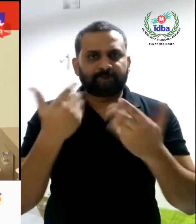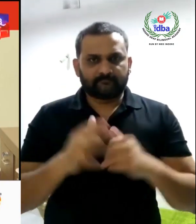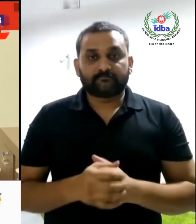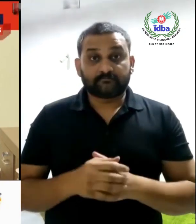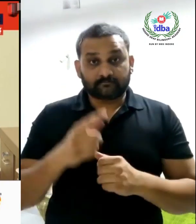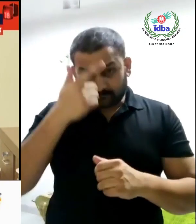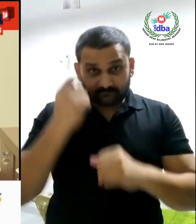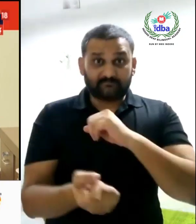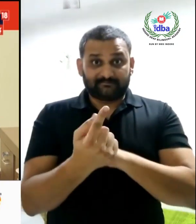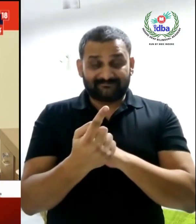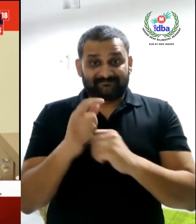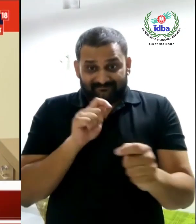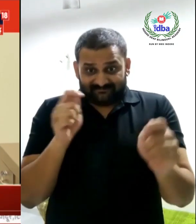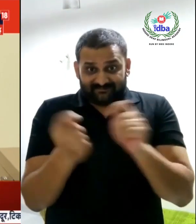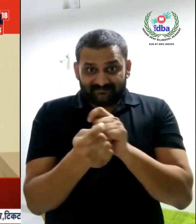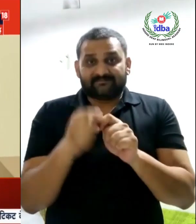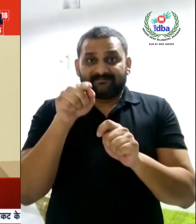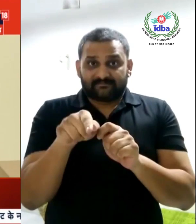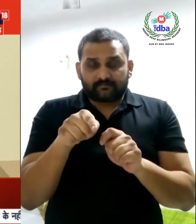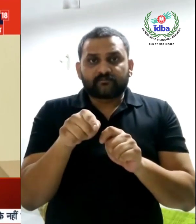और अवसर में बदलने के लिए